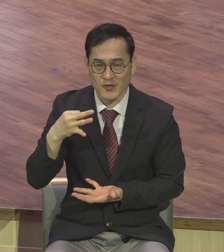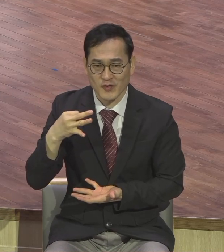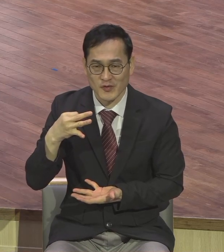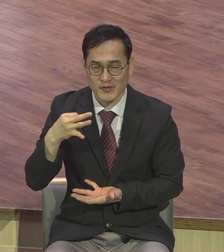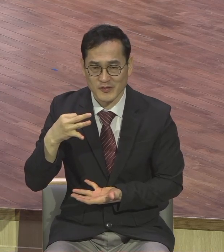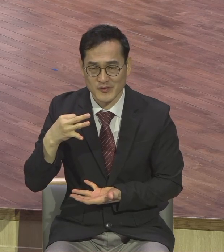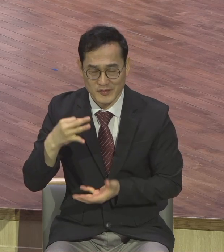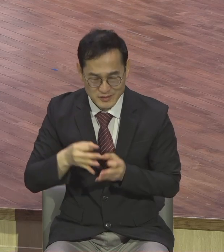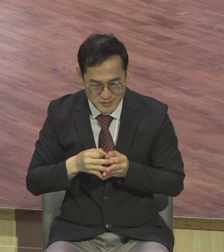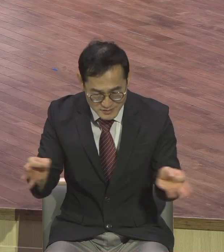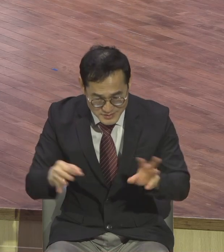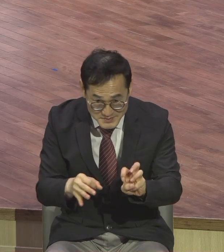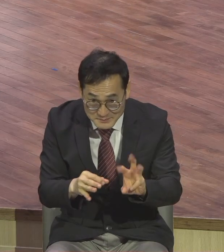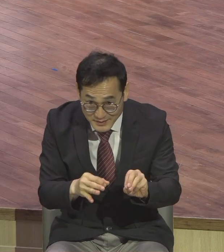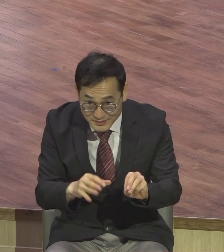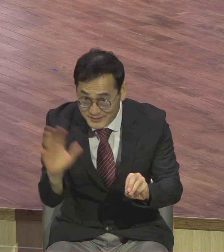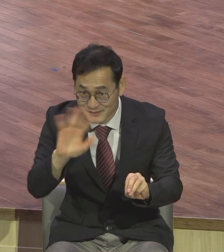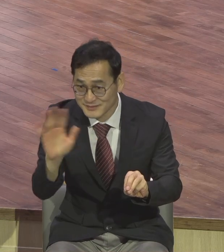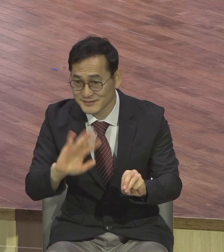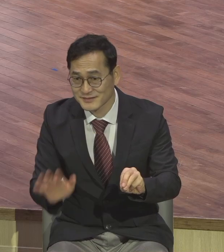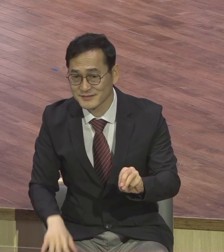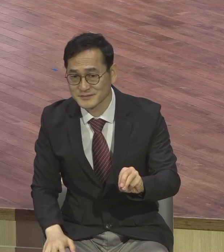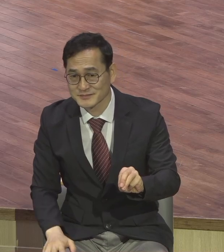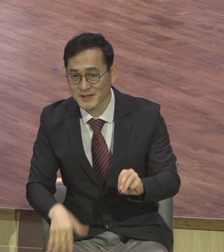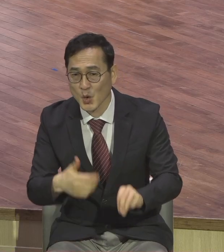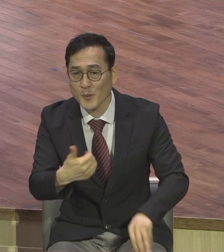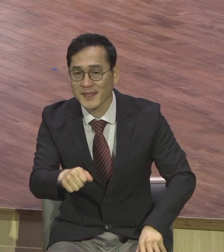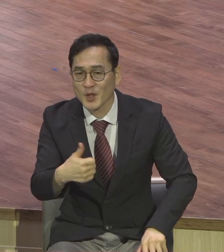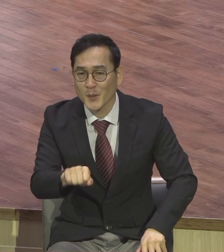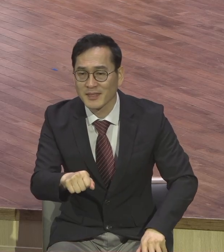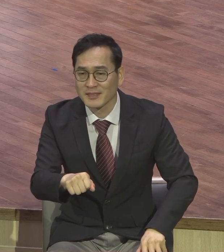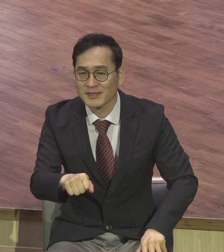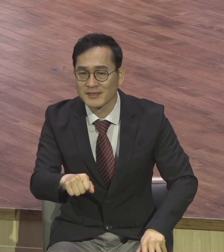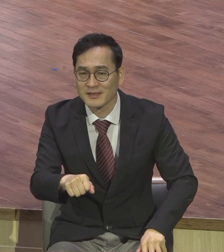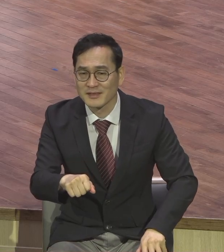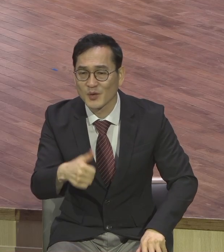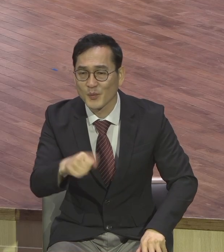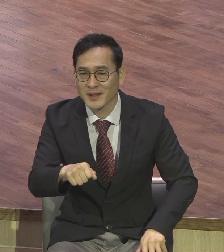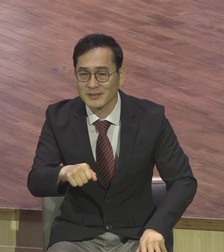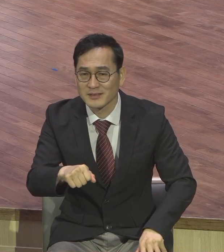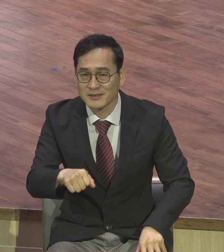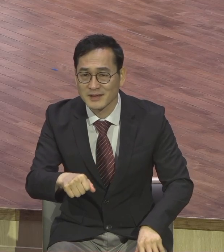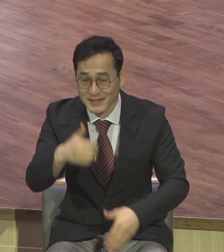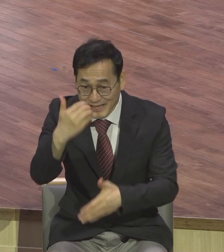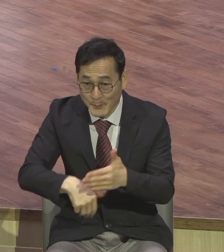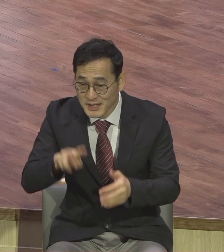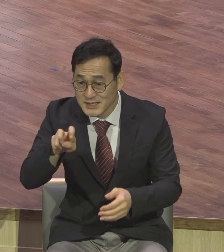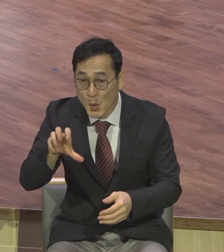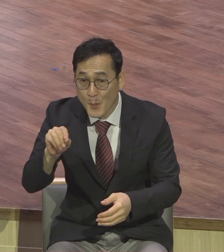30만이 안 돼. 실제로 이번에 조사한 거로는 5만 명밖에 안 돼.